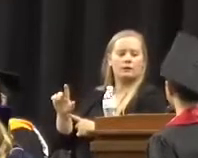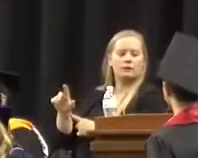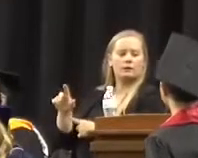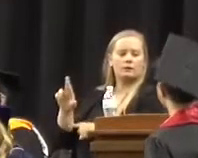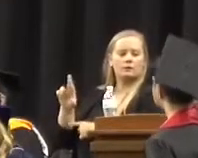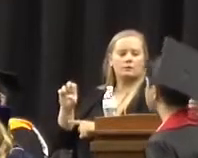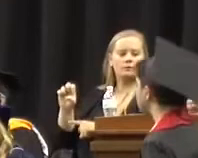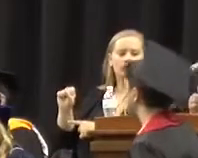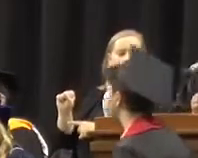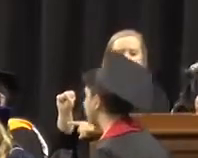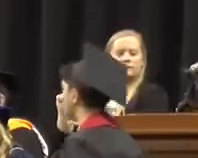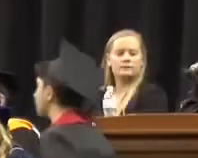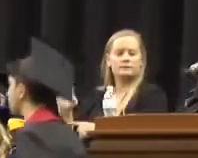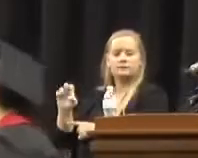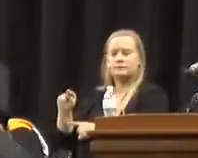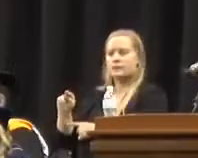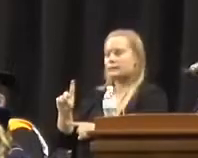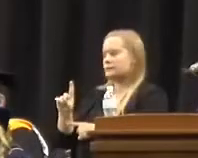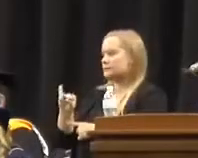Adriel Resendiz.